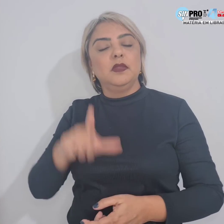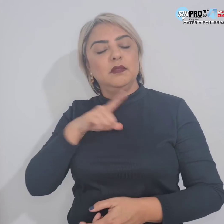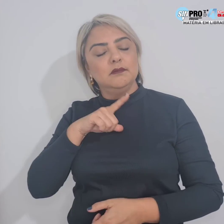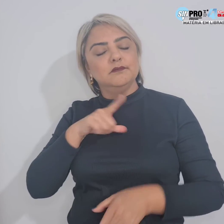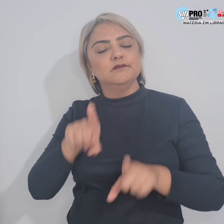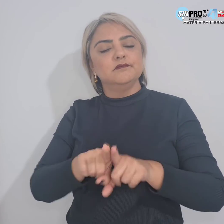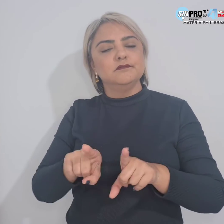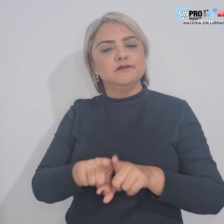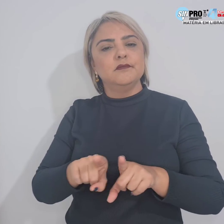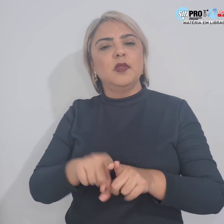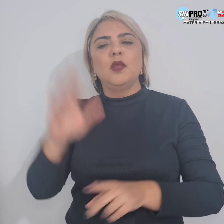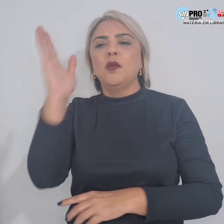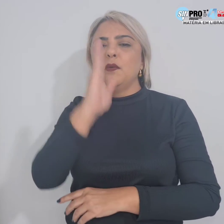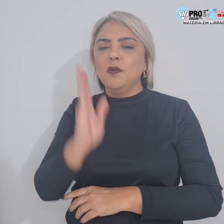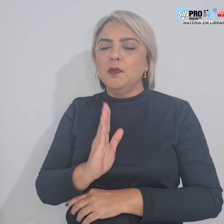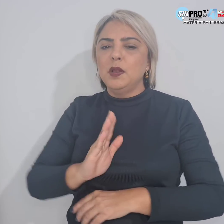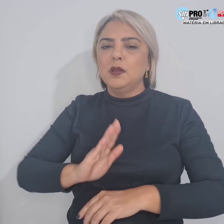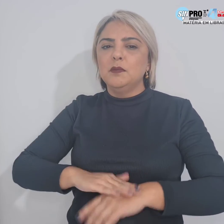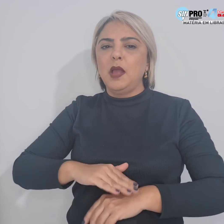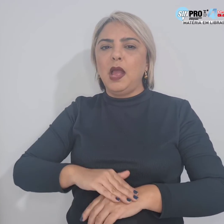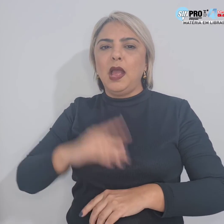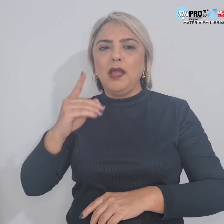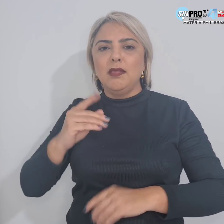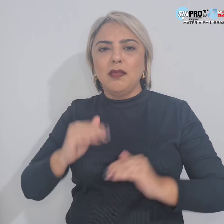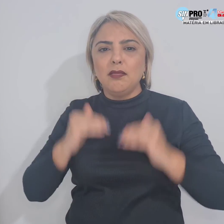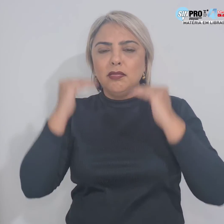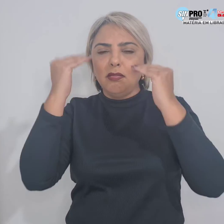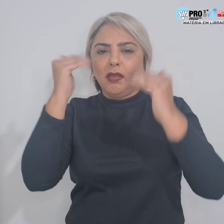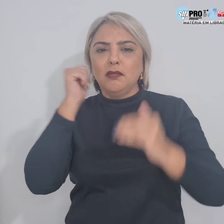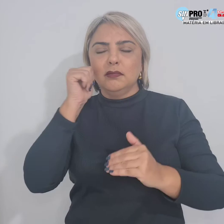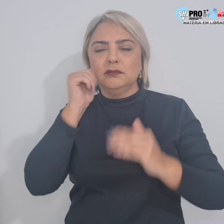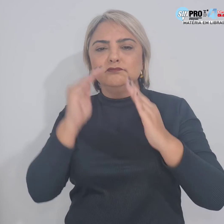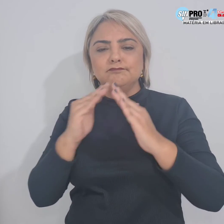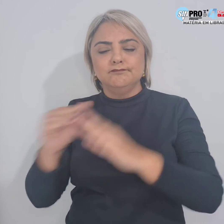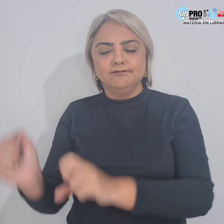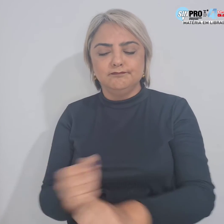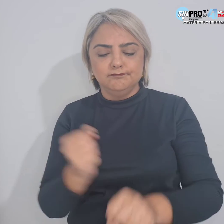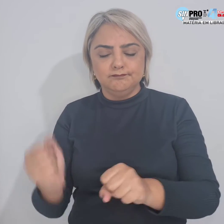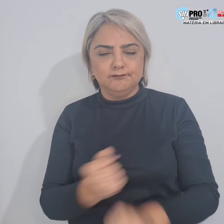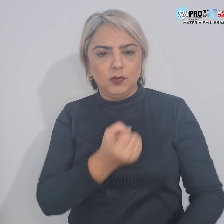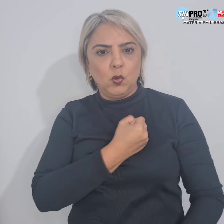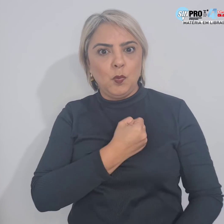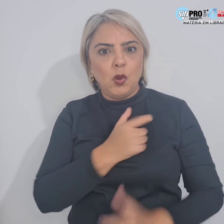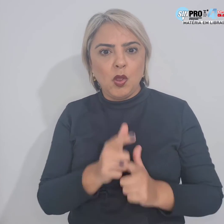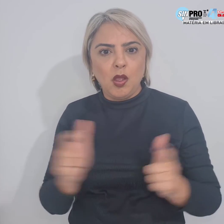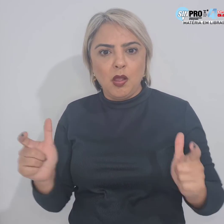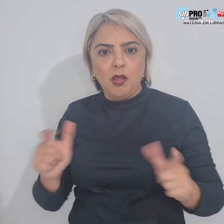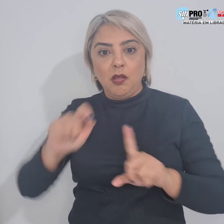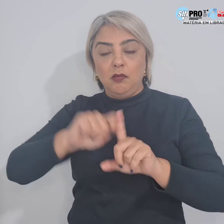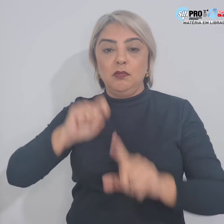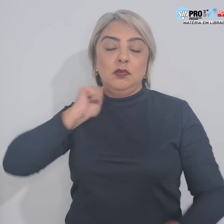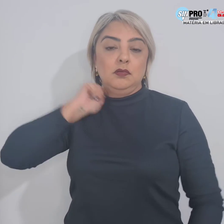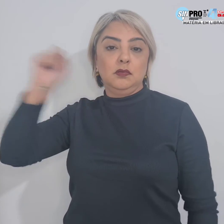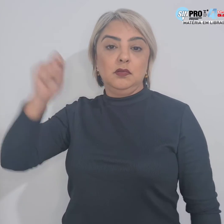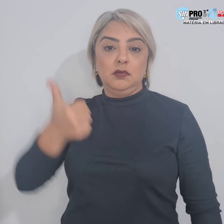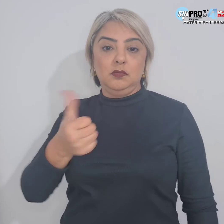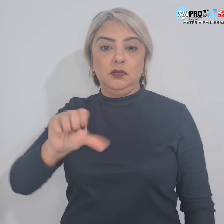Ainda assim, o Brasil é o país com recordes de trabalhadores domésticos. Em abril de